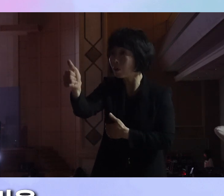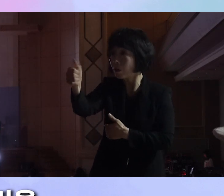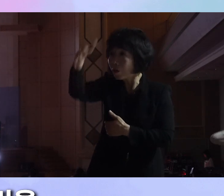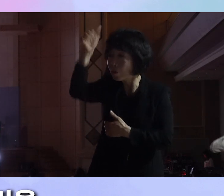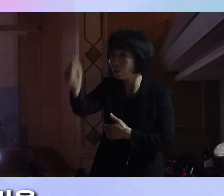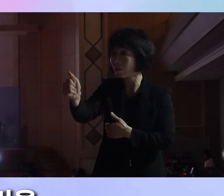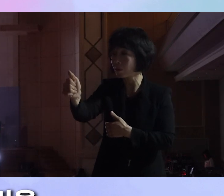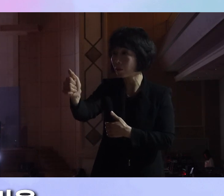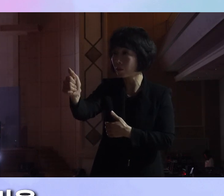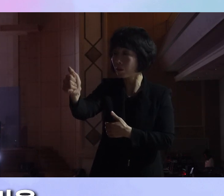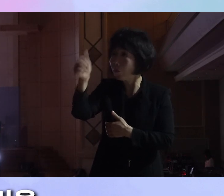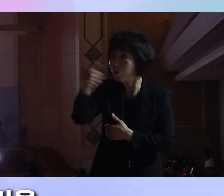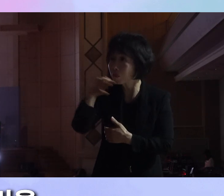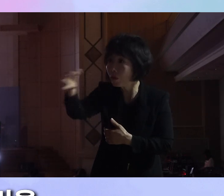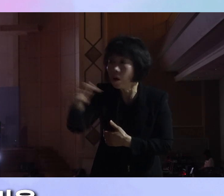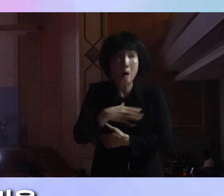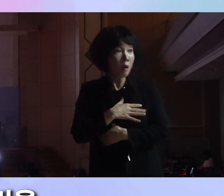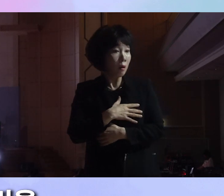호민관님.